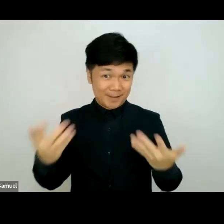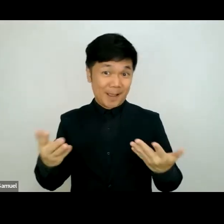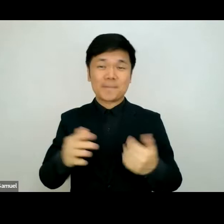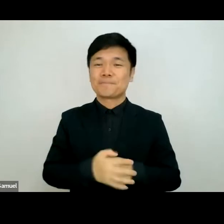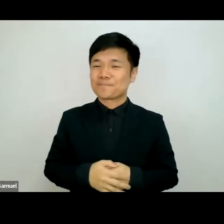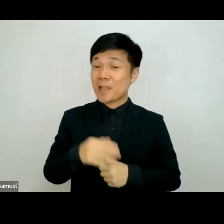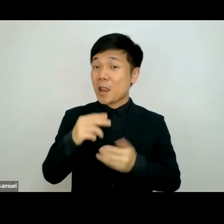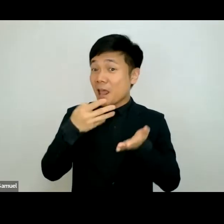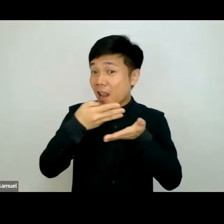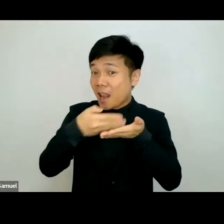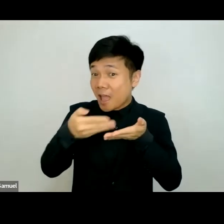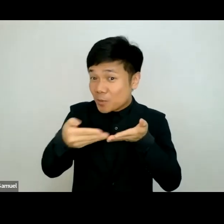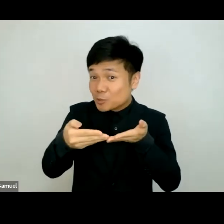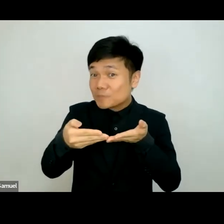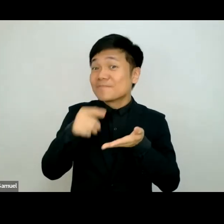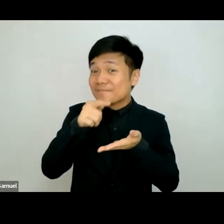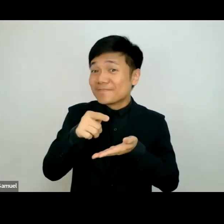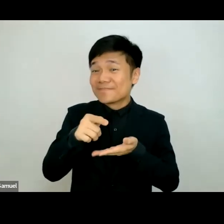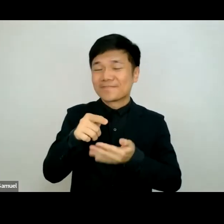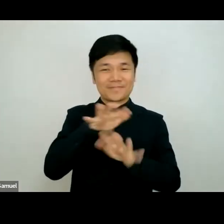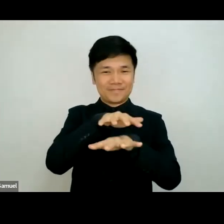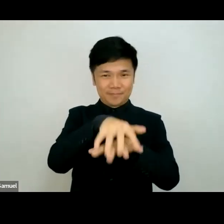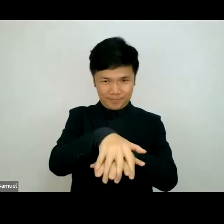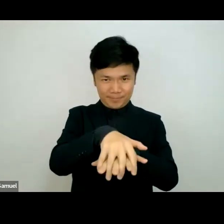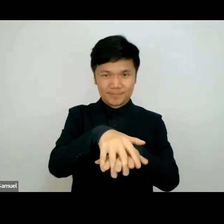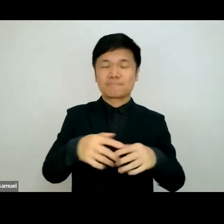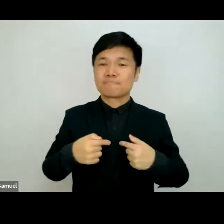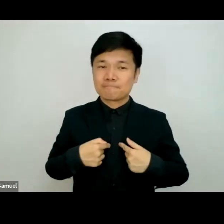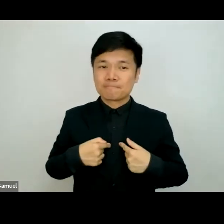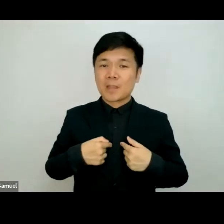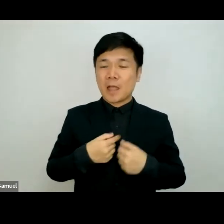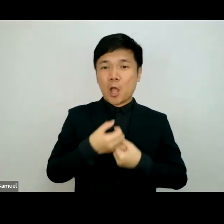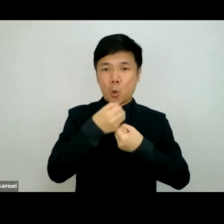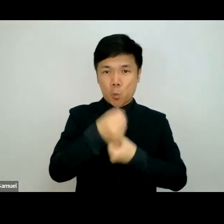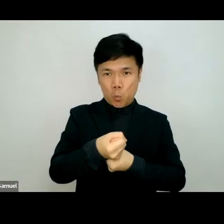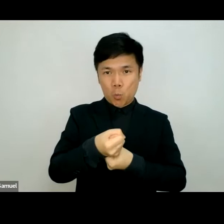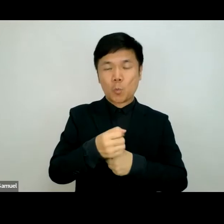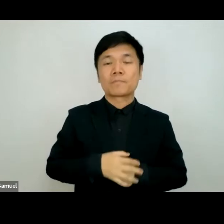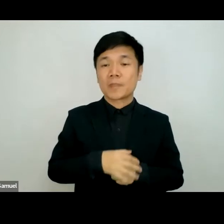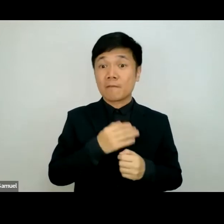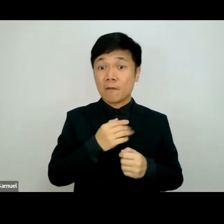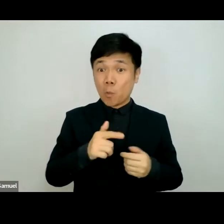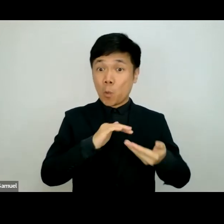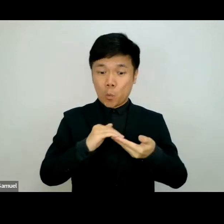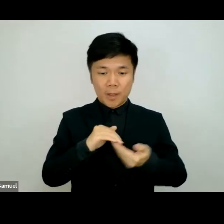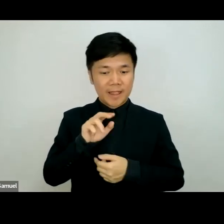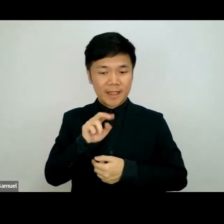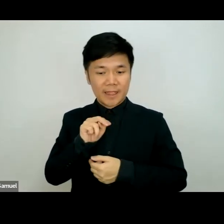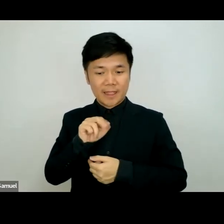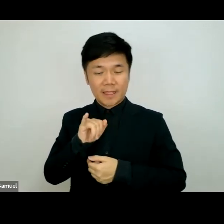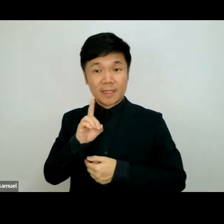indigène en situation de handicap et j'aimerais aussi saluer tous les autres collègues. Je